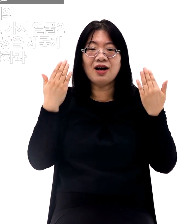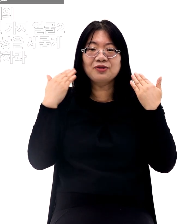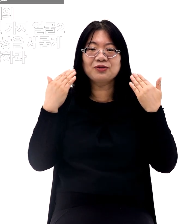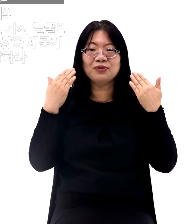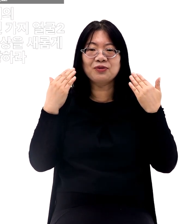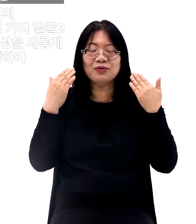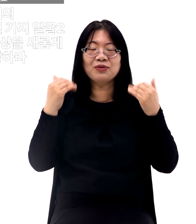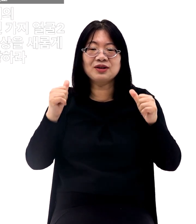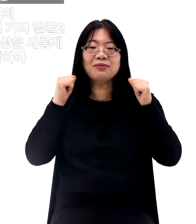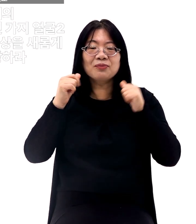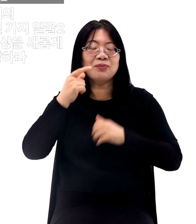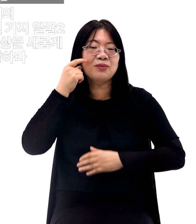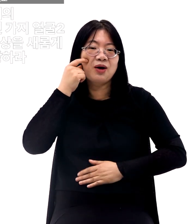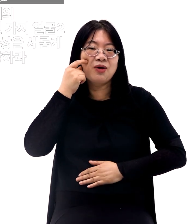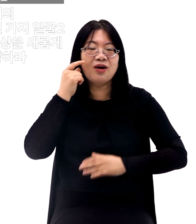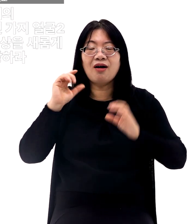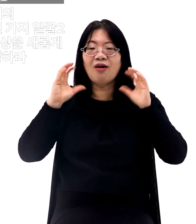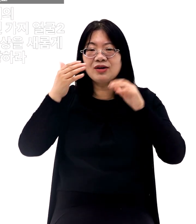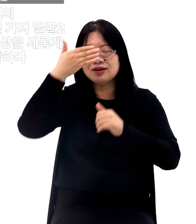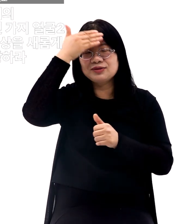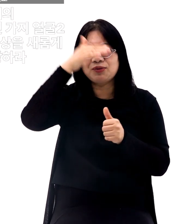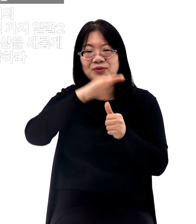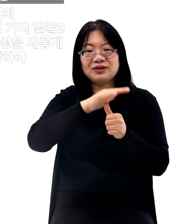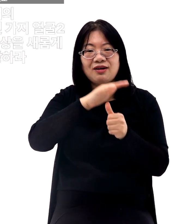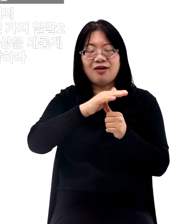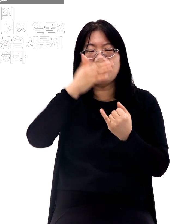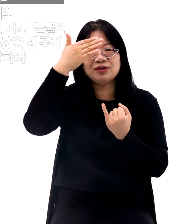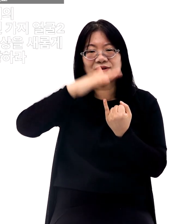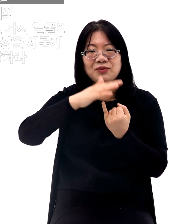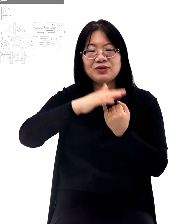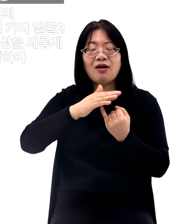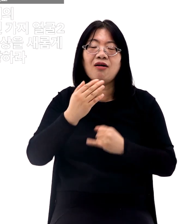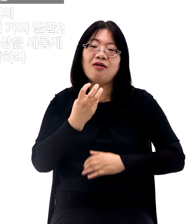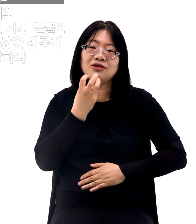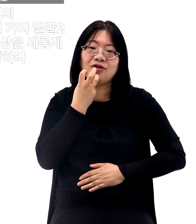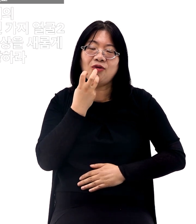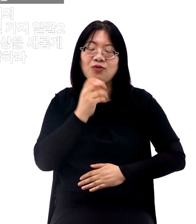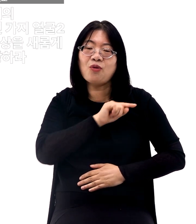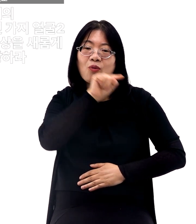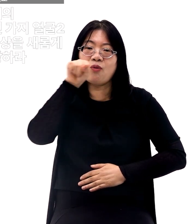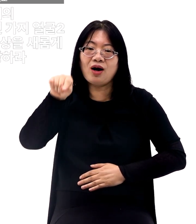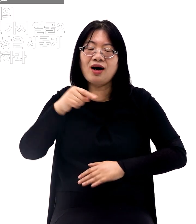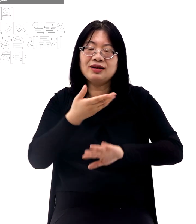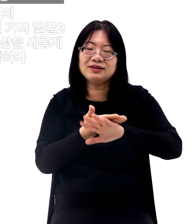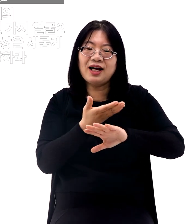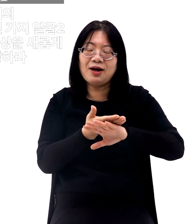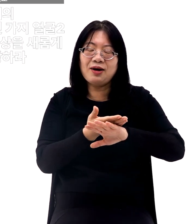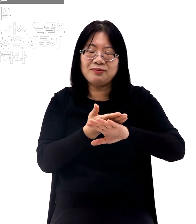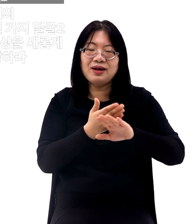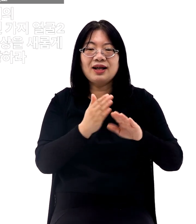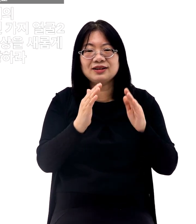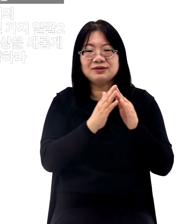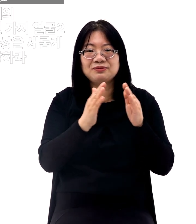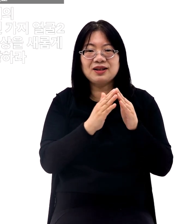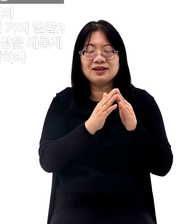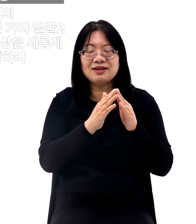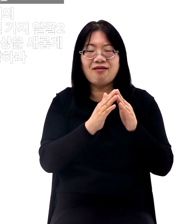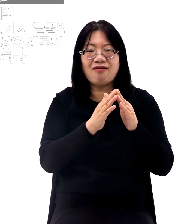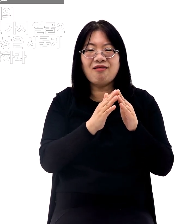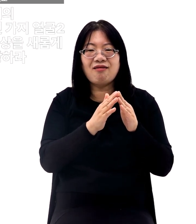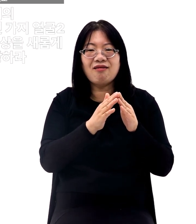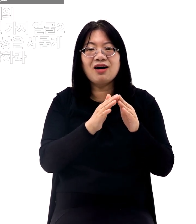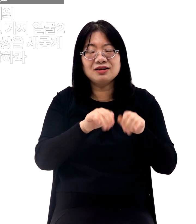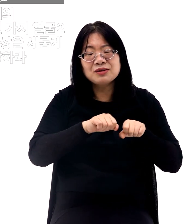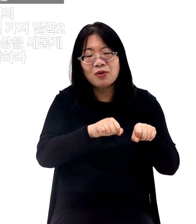나온 어린 소녀들이 서울로 올라와서 남이 집살이 해가면서 공장 생활